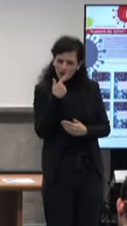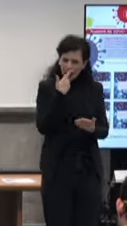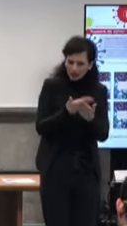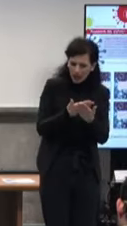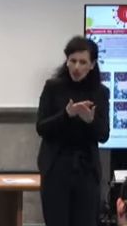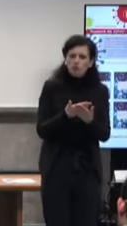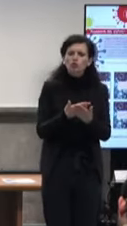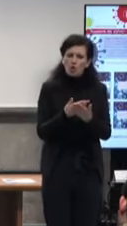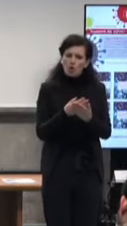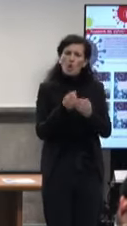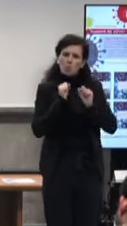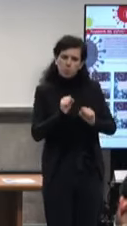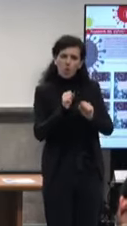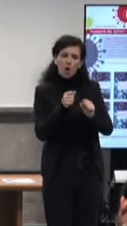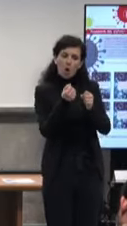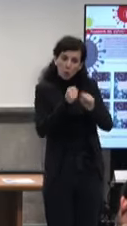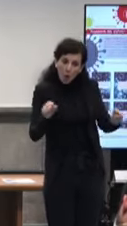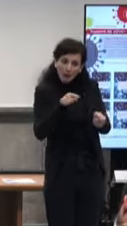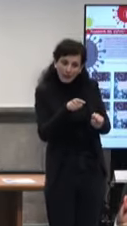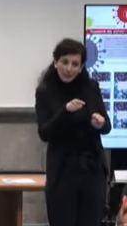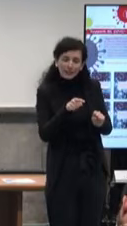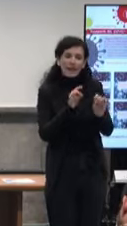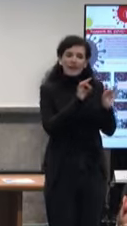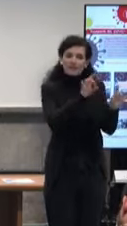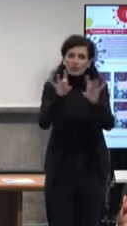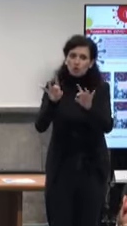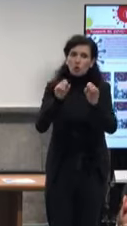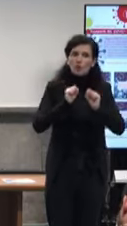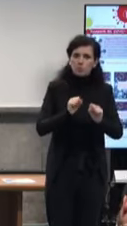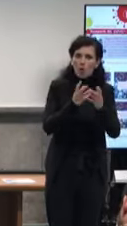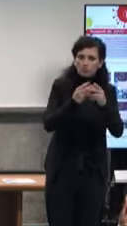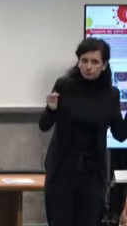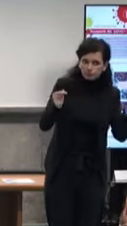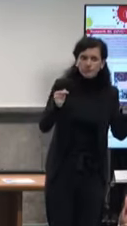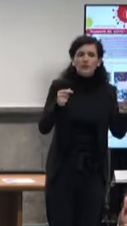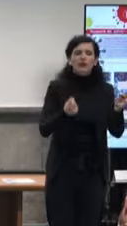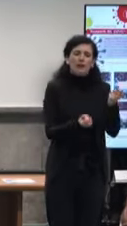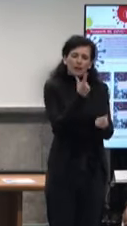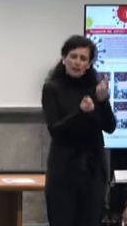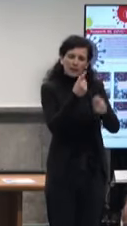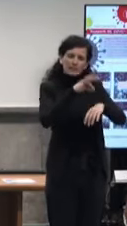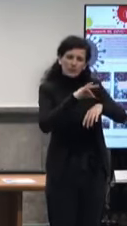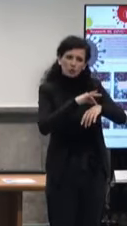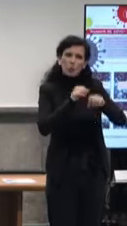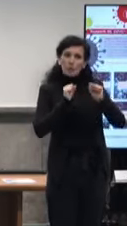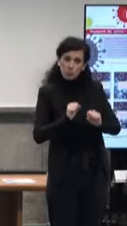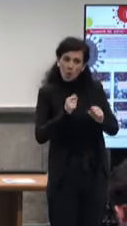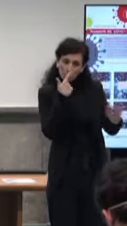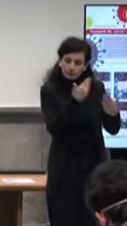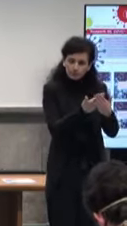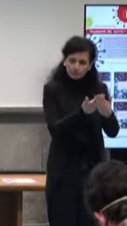combinazioni oppose logie nel contrastare l'infezione e nel contrastare le manifestazioni cliniche